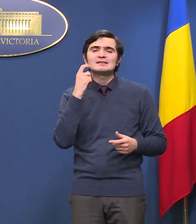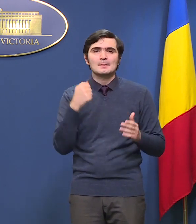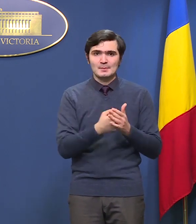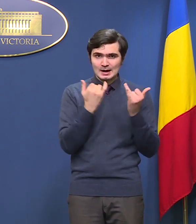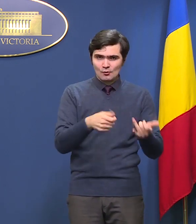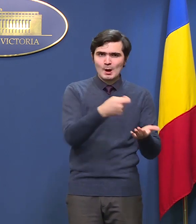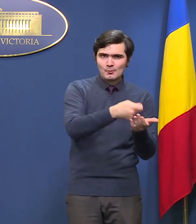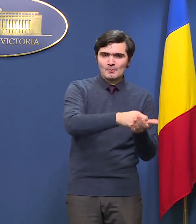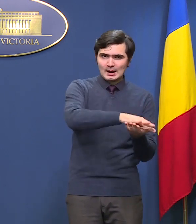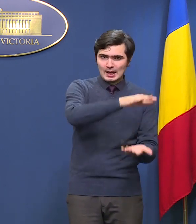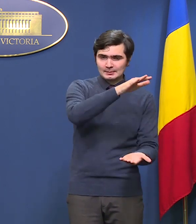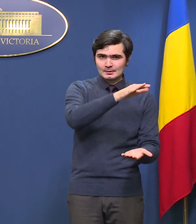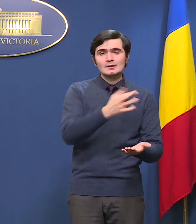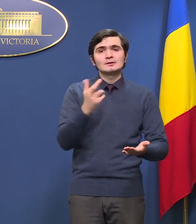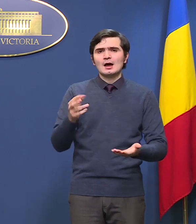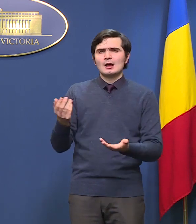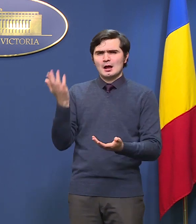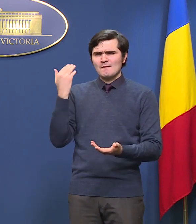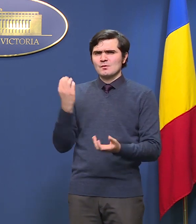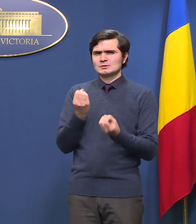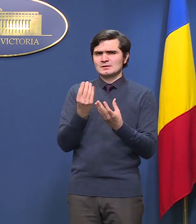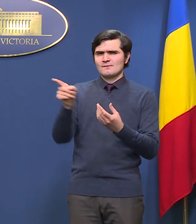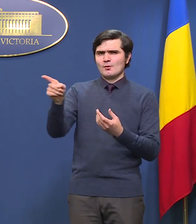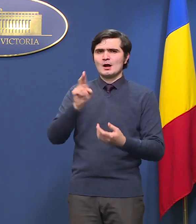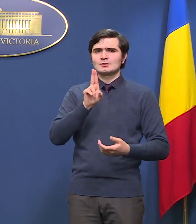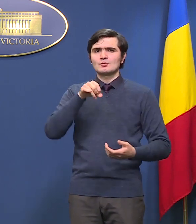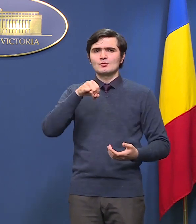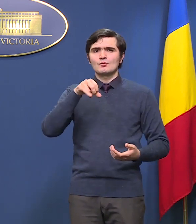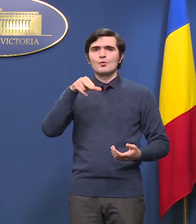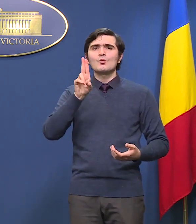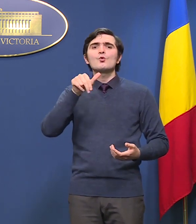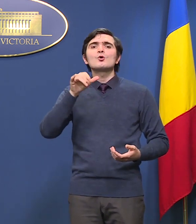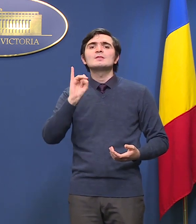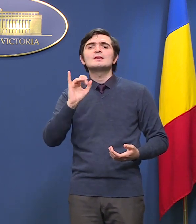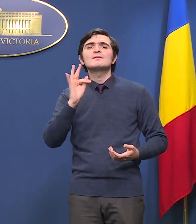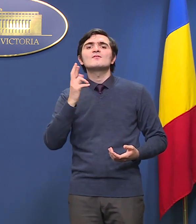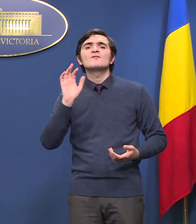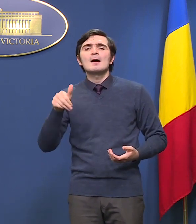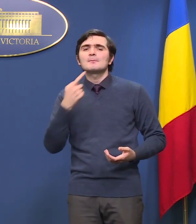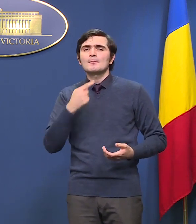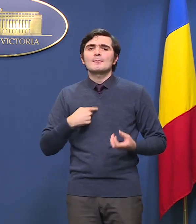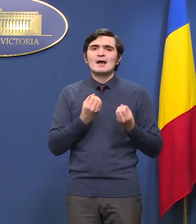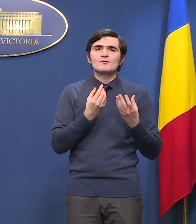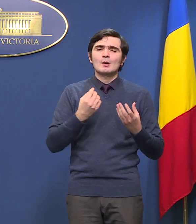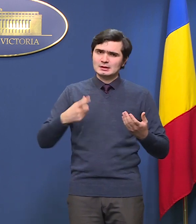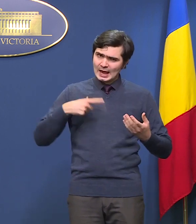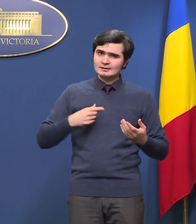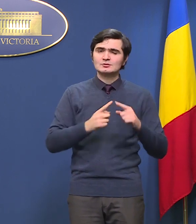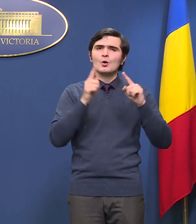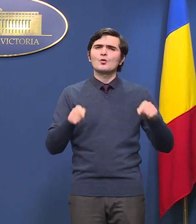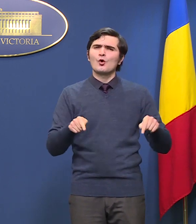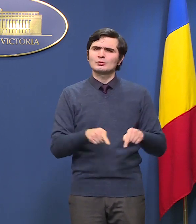în prezent, am fost informat de Unifarm că există un contract cert și că vom